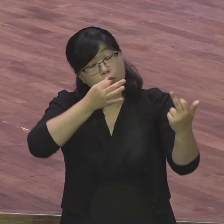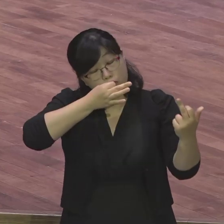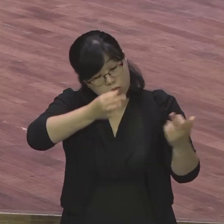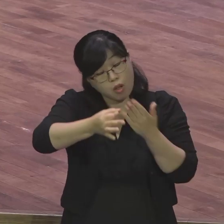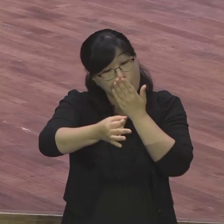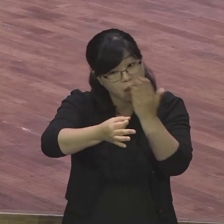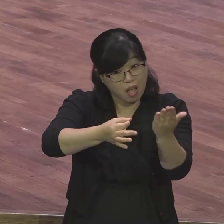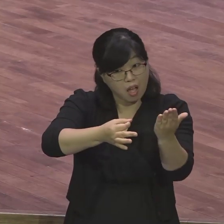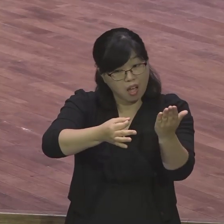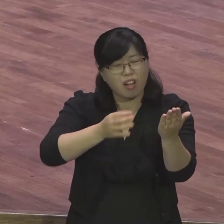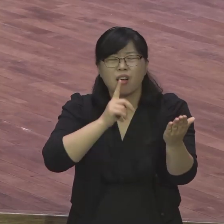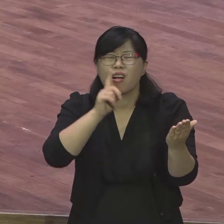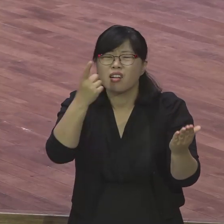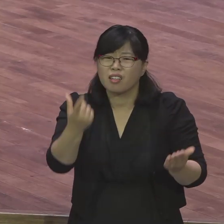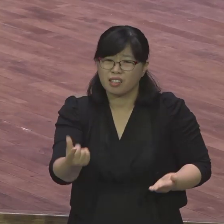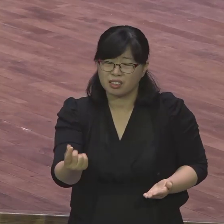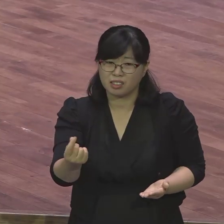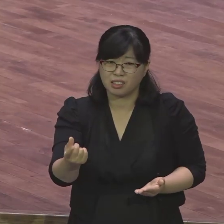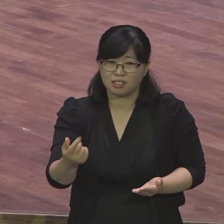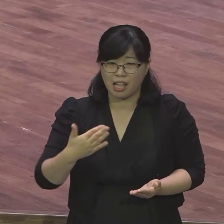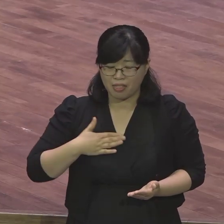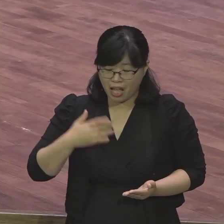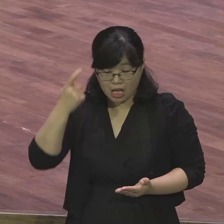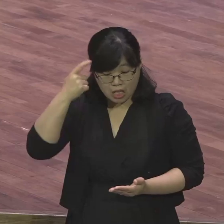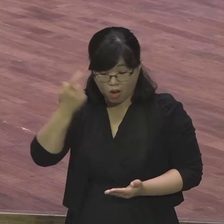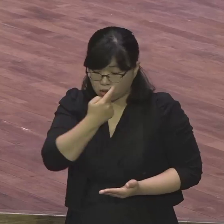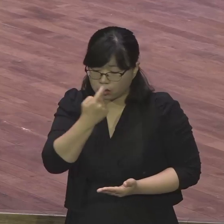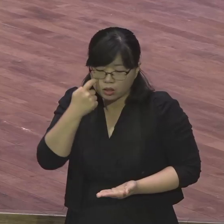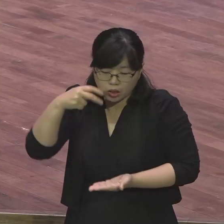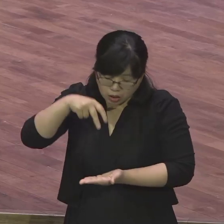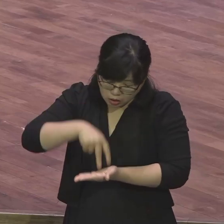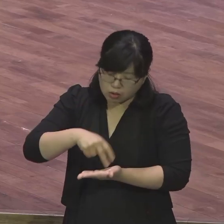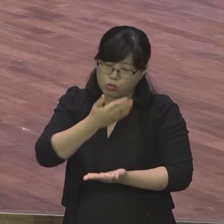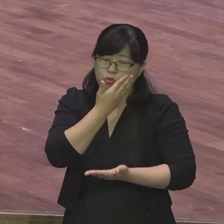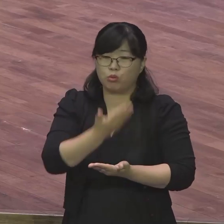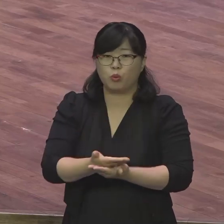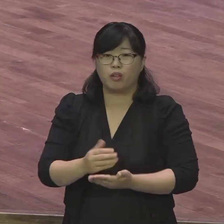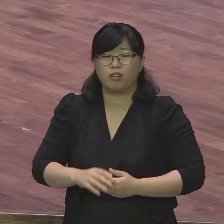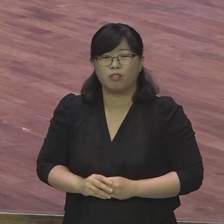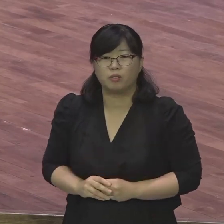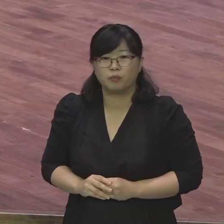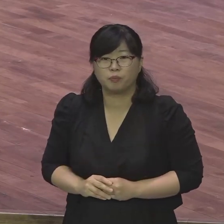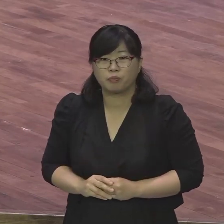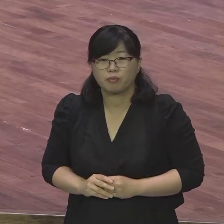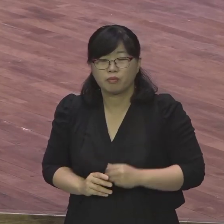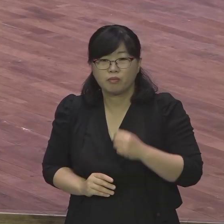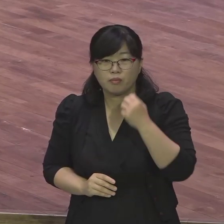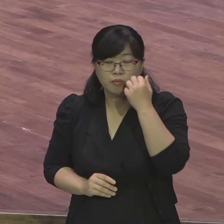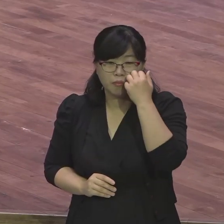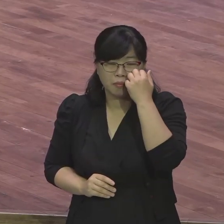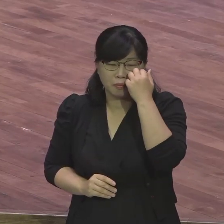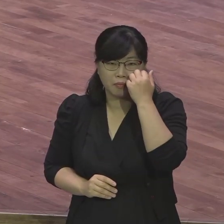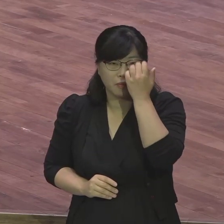시각을 가지고 보느냐가 중요합니다. 여러분 영적인 삶에 있었어요. 많은 사람들이 그 끌어진 삶을 삽니다.